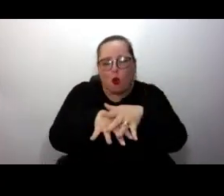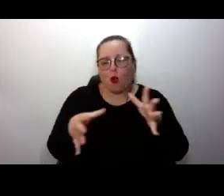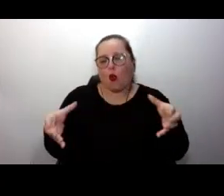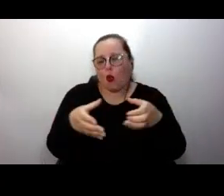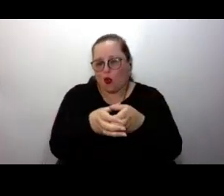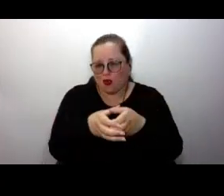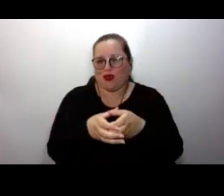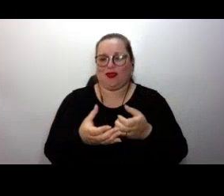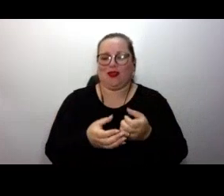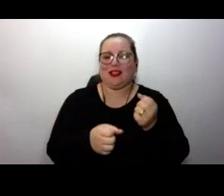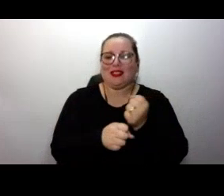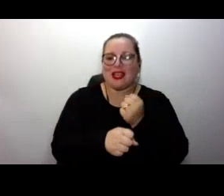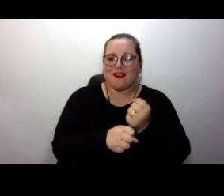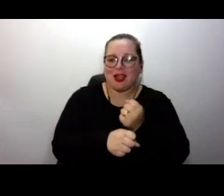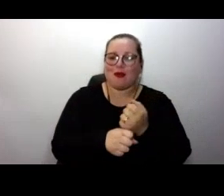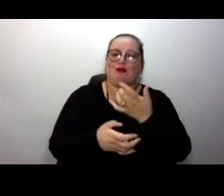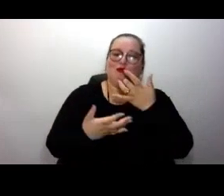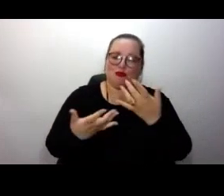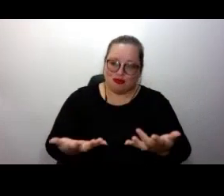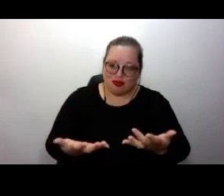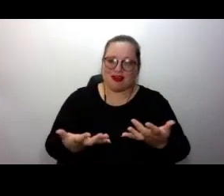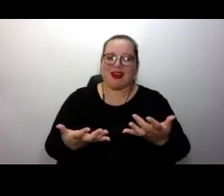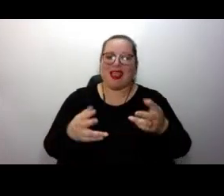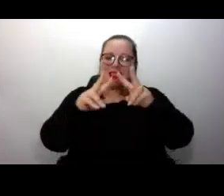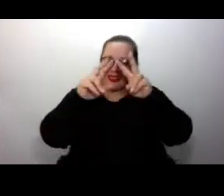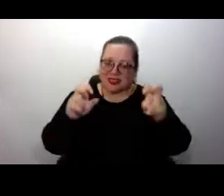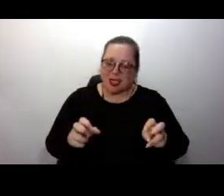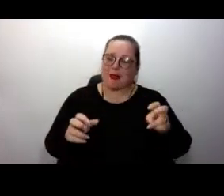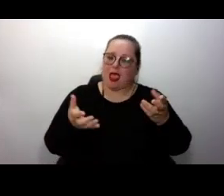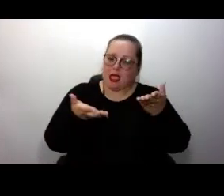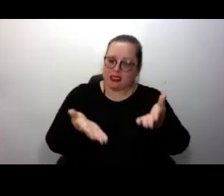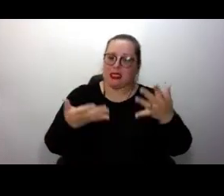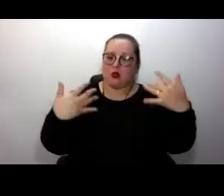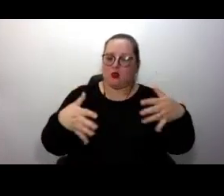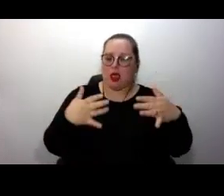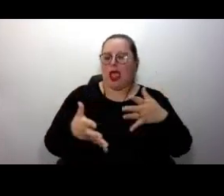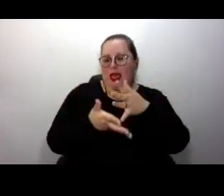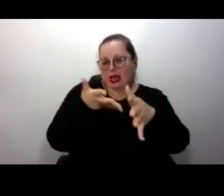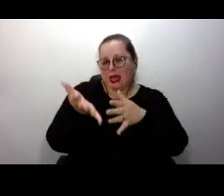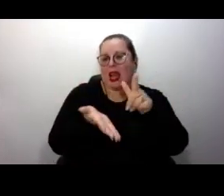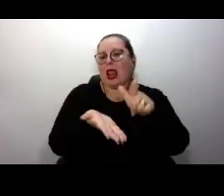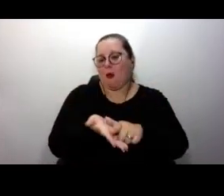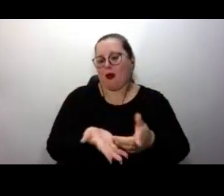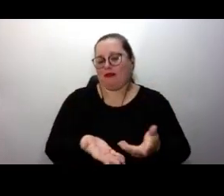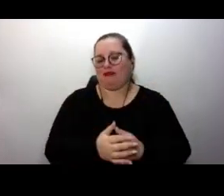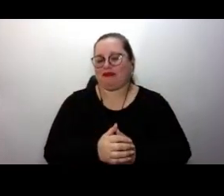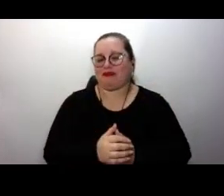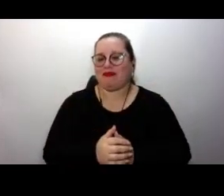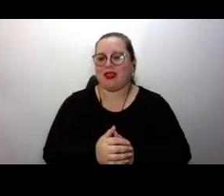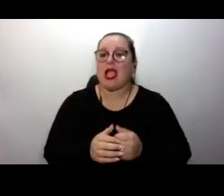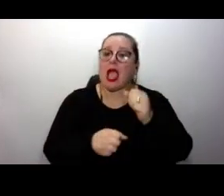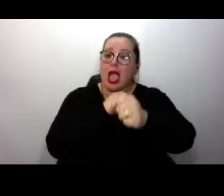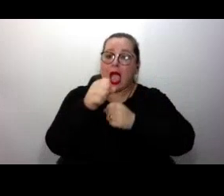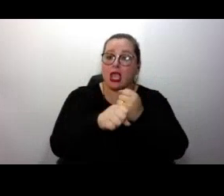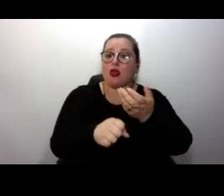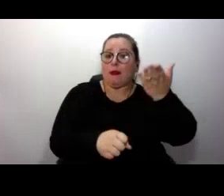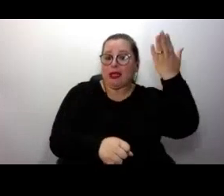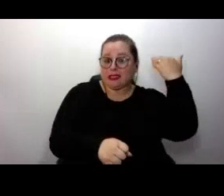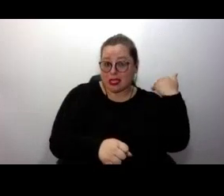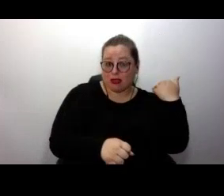cierto? Justamente relevando esta lengua. Y el año pasado se